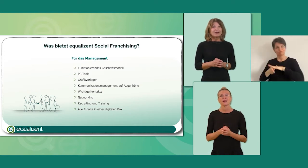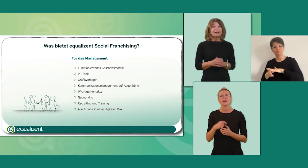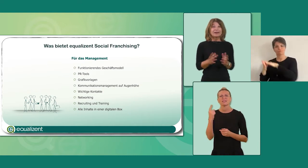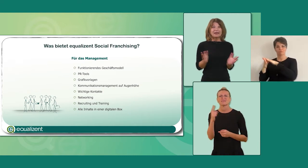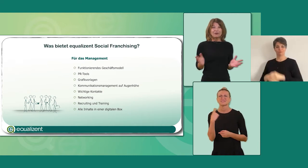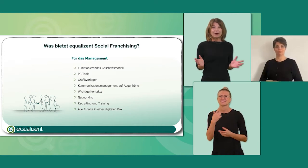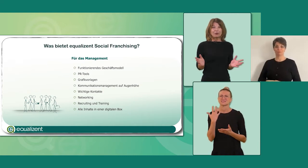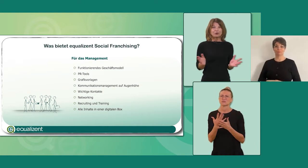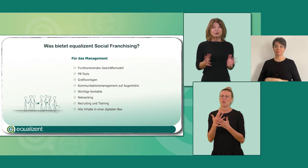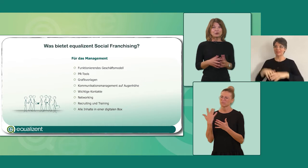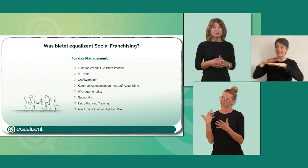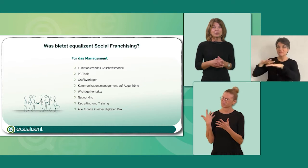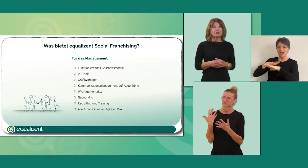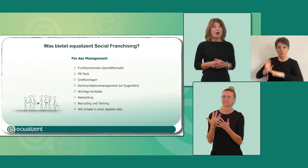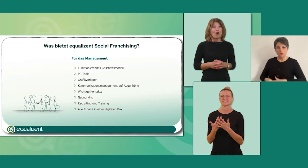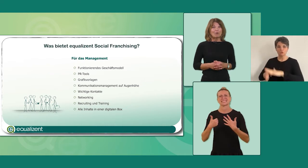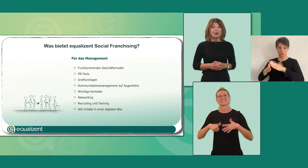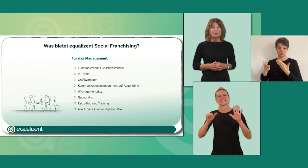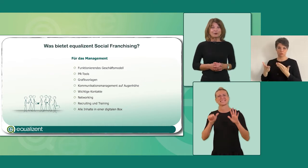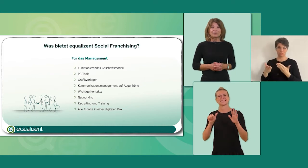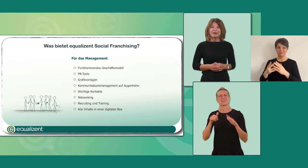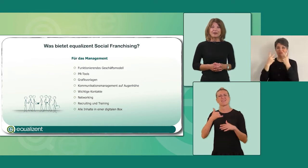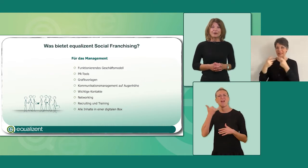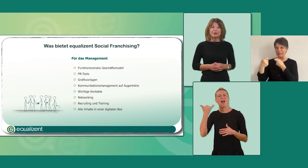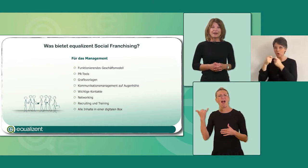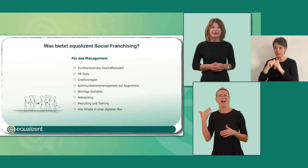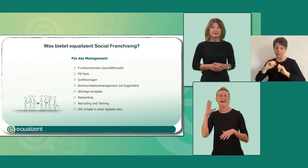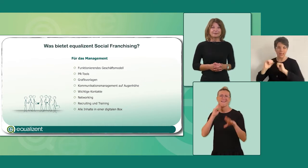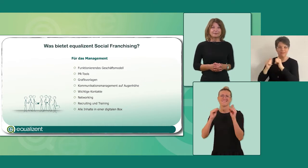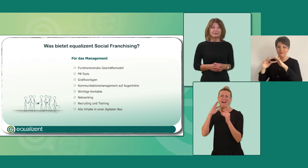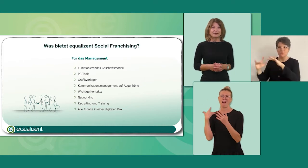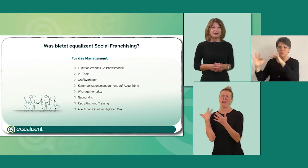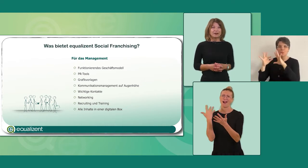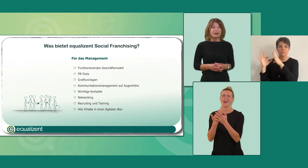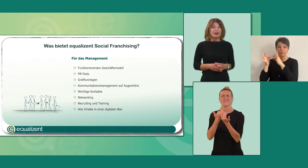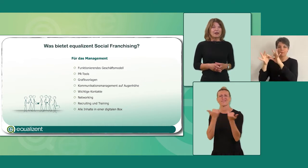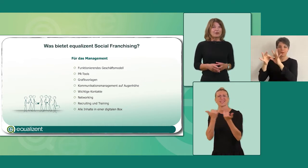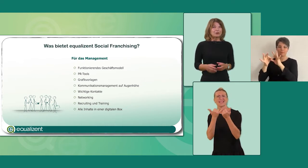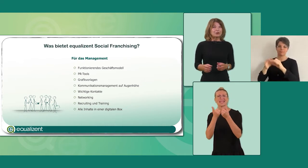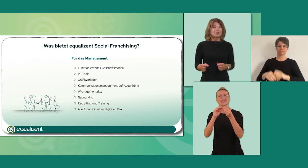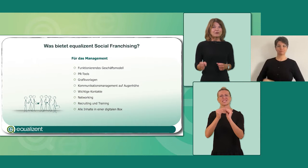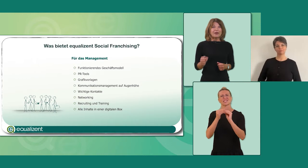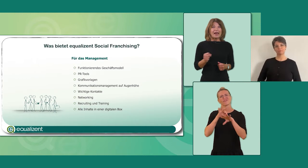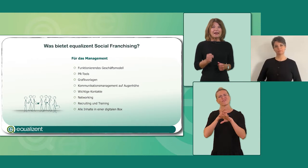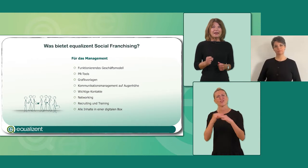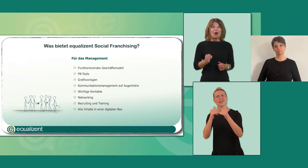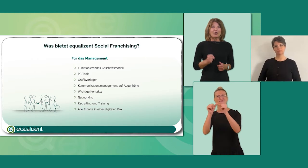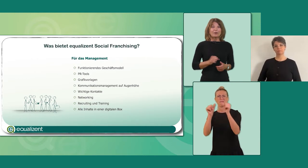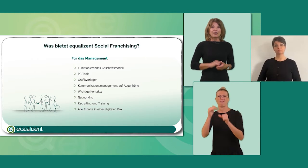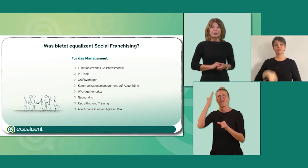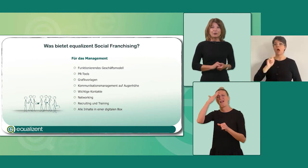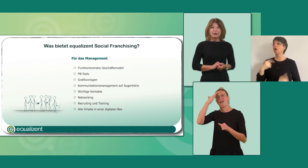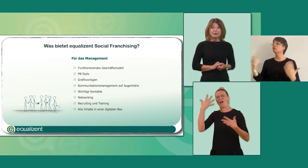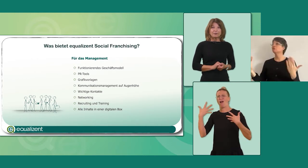mit Networking-Unterstützung und Aufbau von wichtigen Kontakten. Wir unterstützen freilich auch